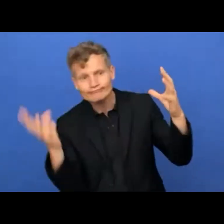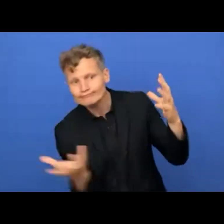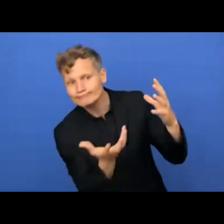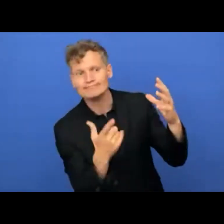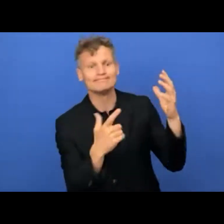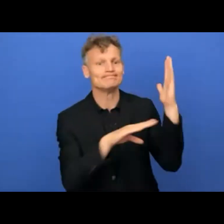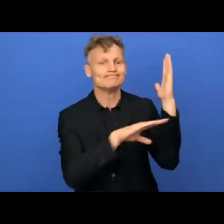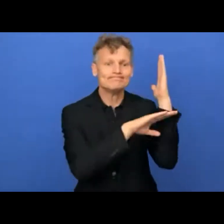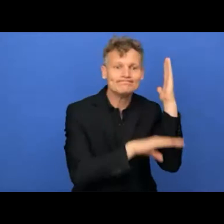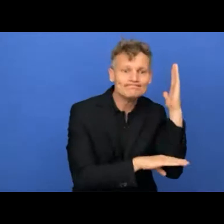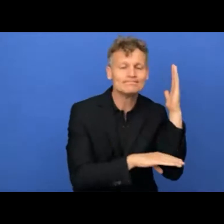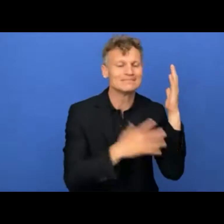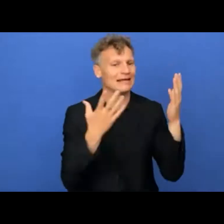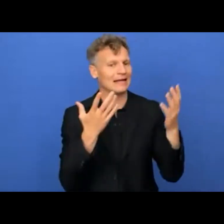questions